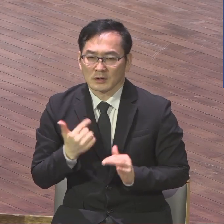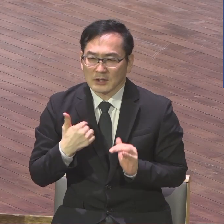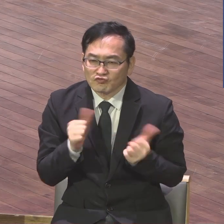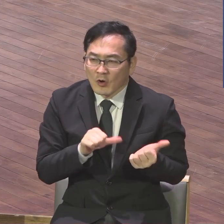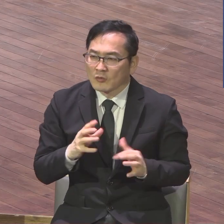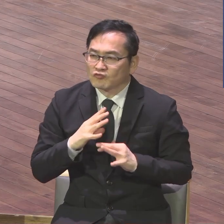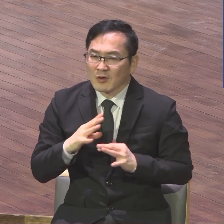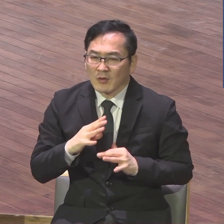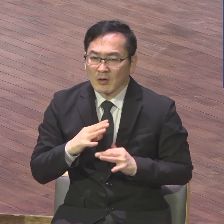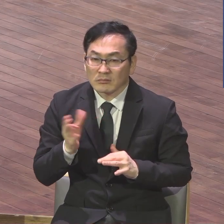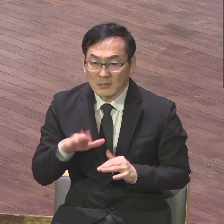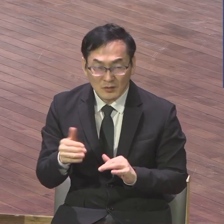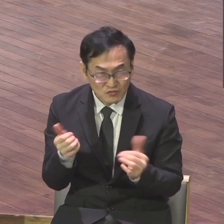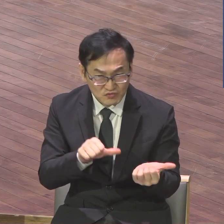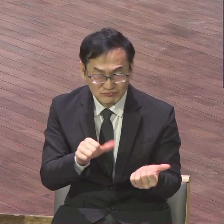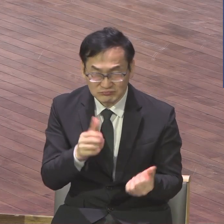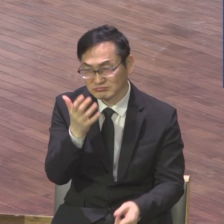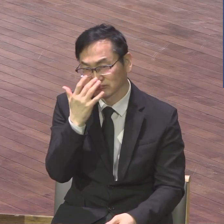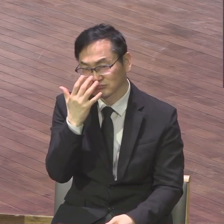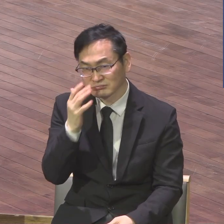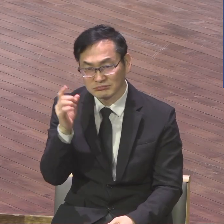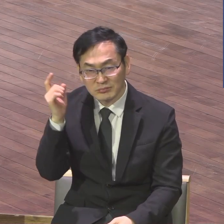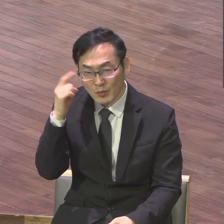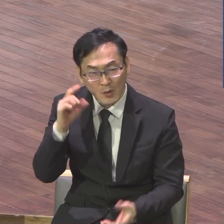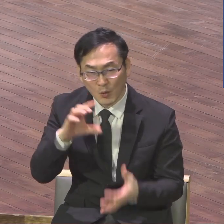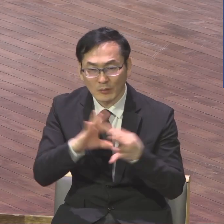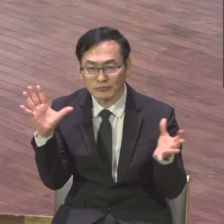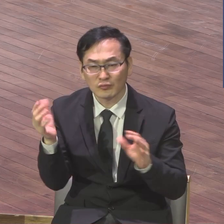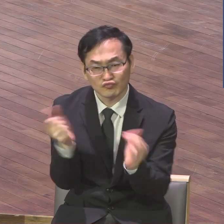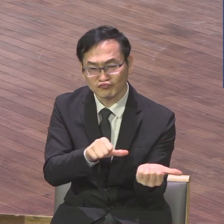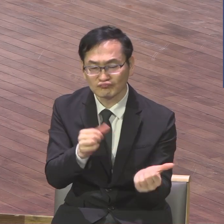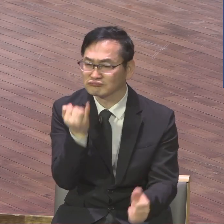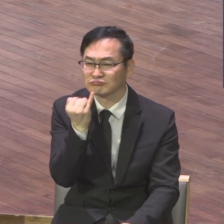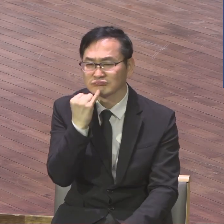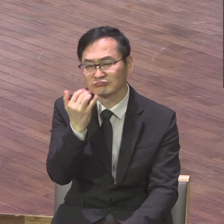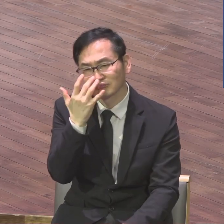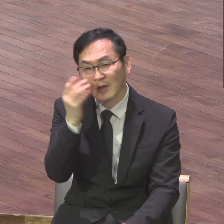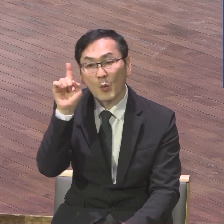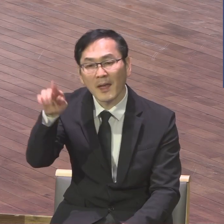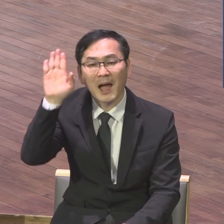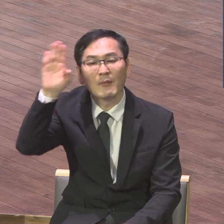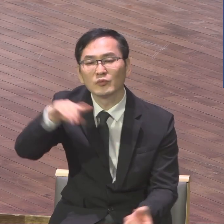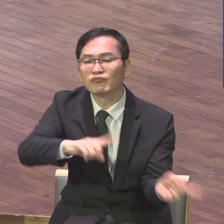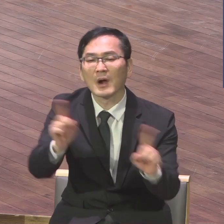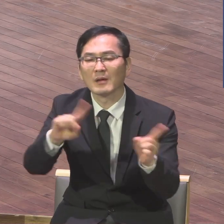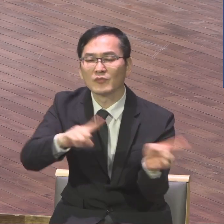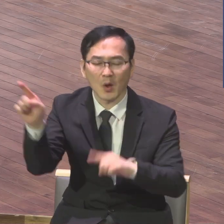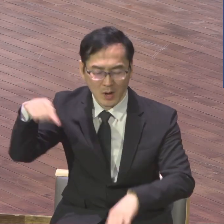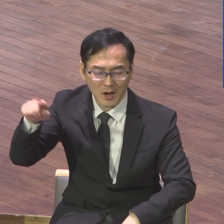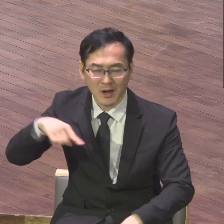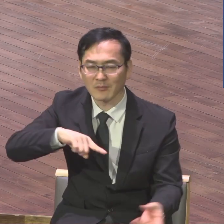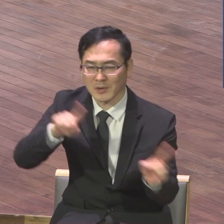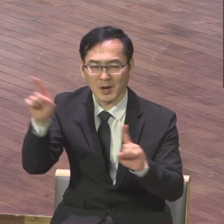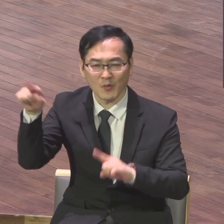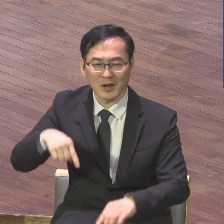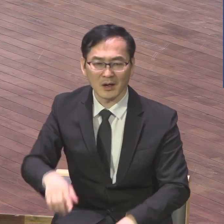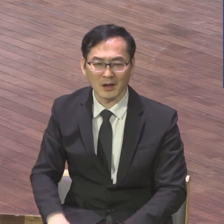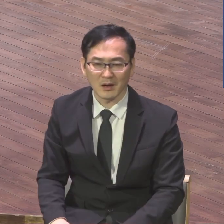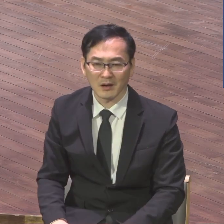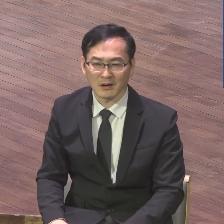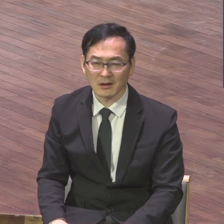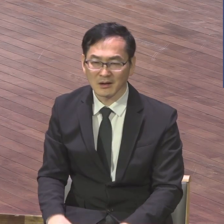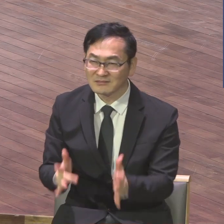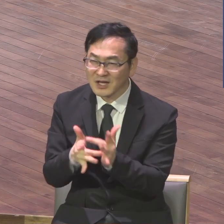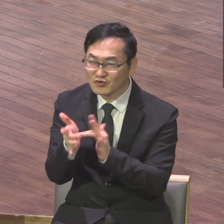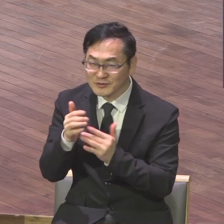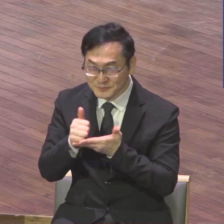없다는 거예요. 언제 죽어도 상관없는 거예요. 부활을 가진 사람, 부활의 주인님은 죽음은